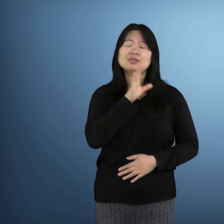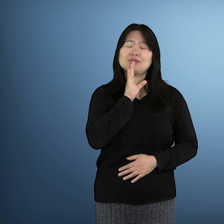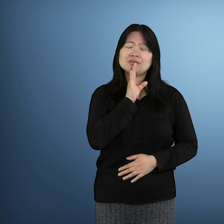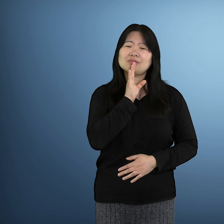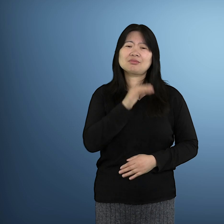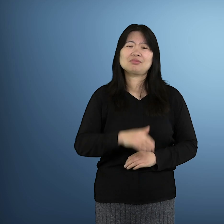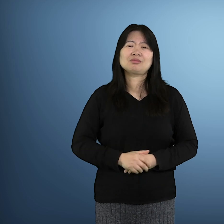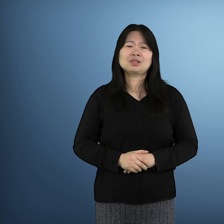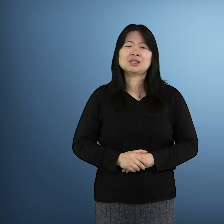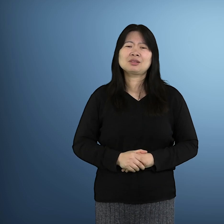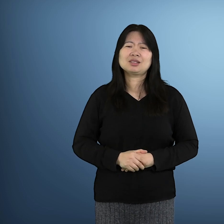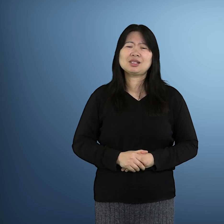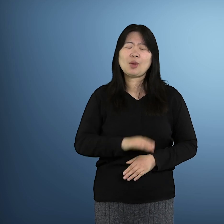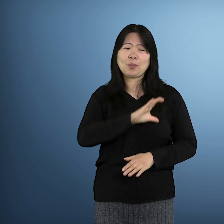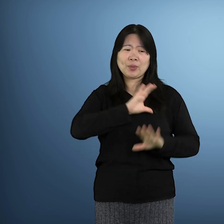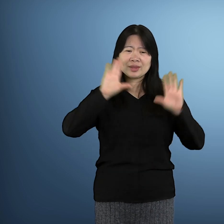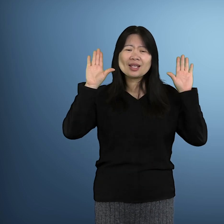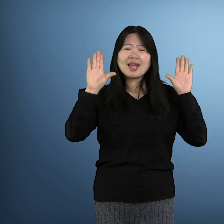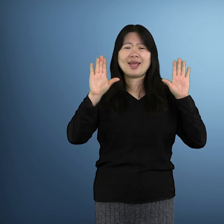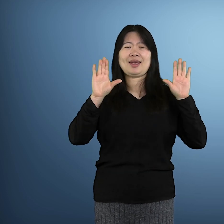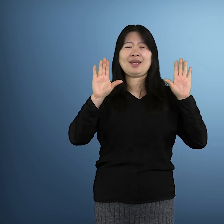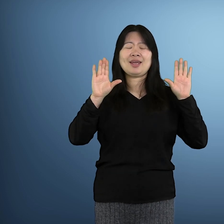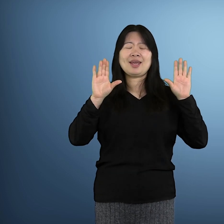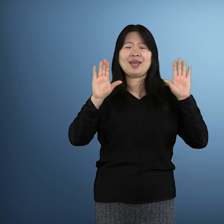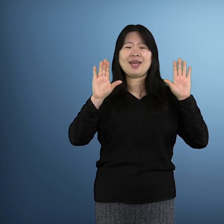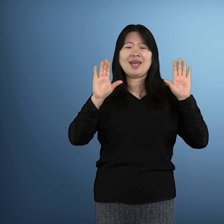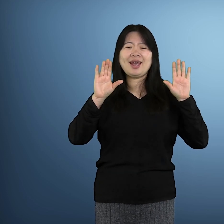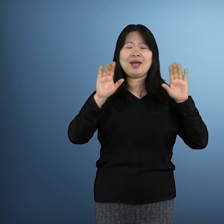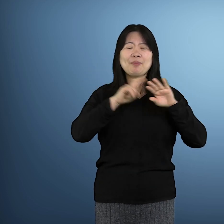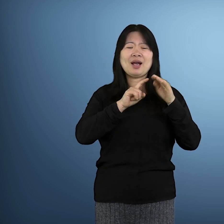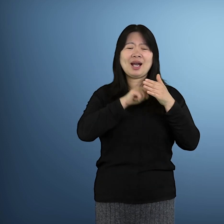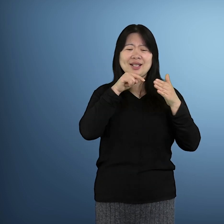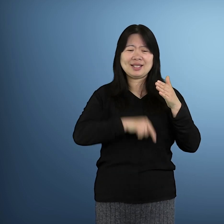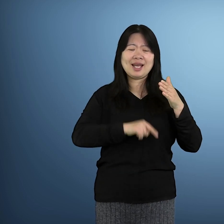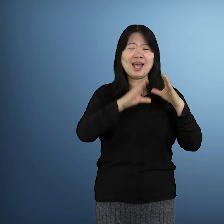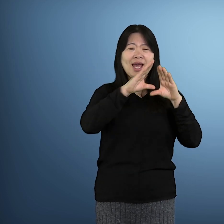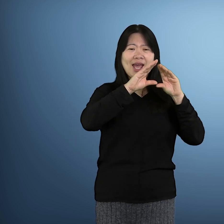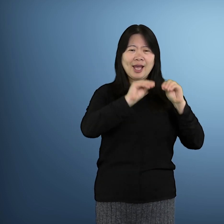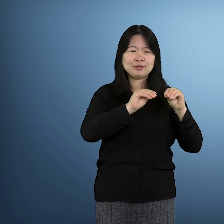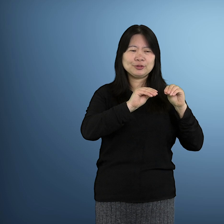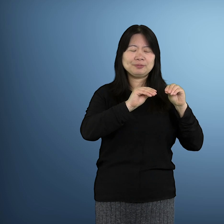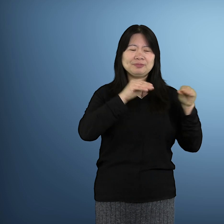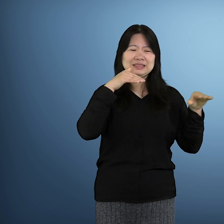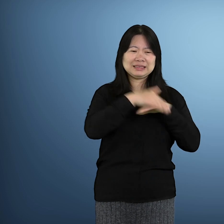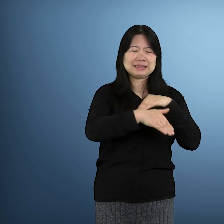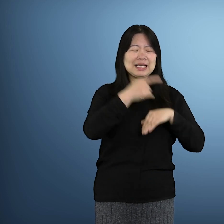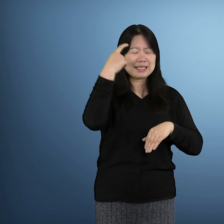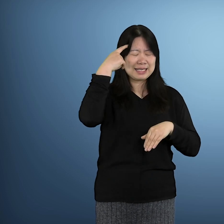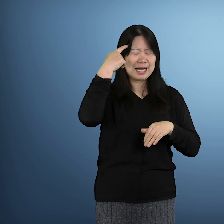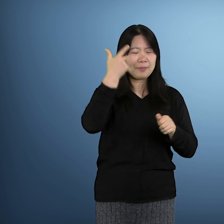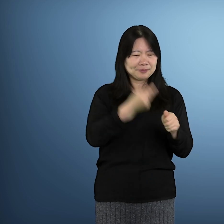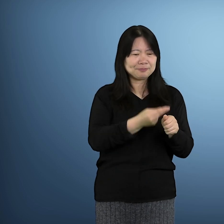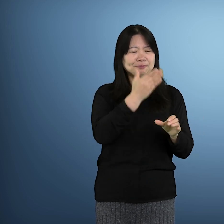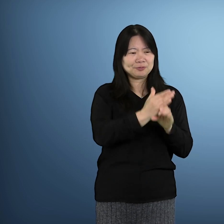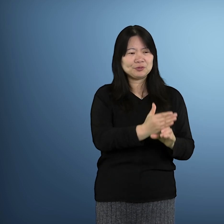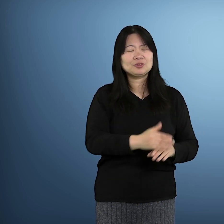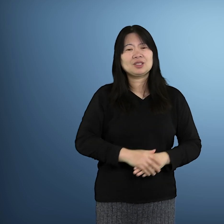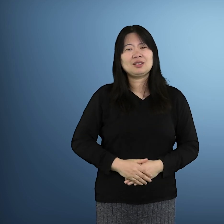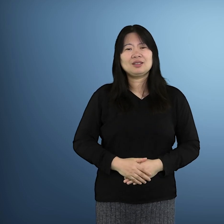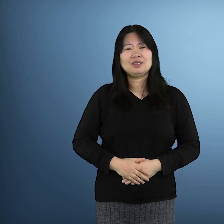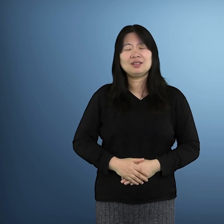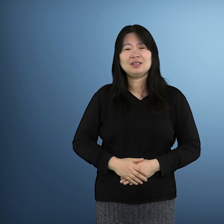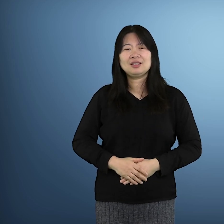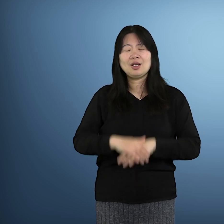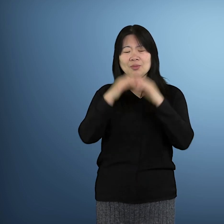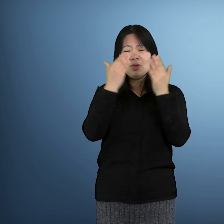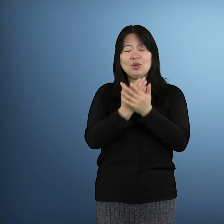이거야말로 아직도 모세의 밑바닥에는 애굽파가 거두어지지 않았어요. 그가 모든